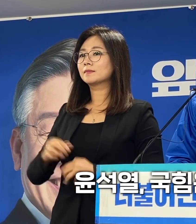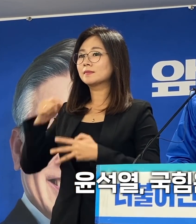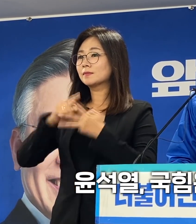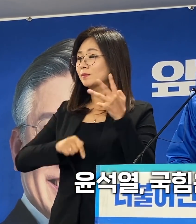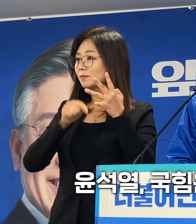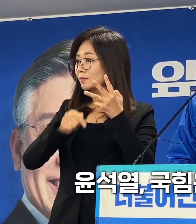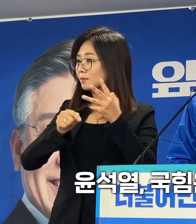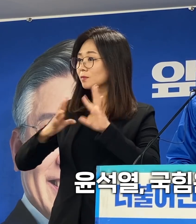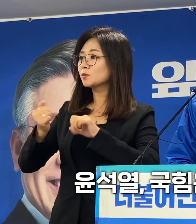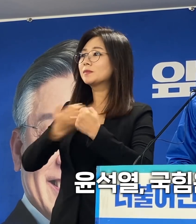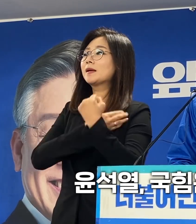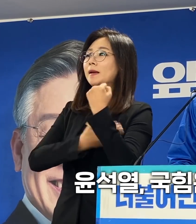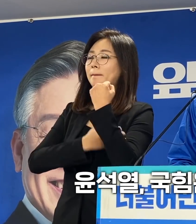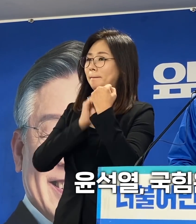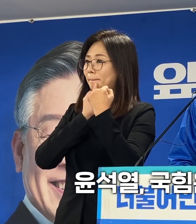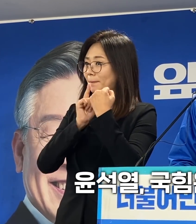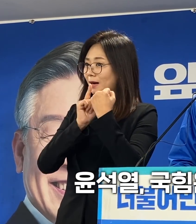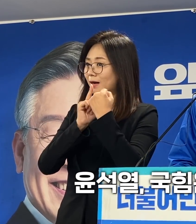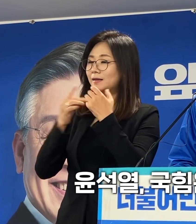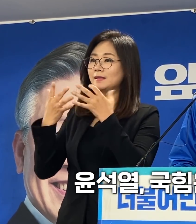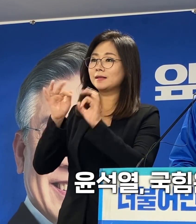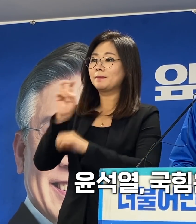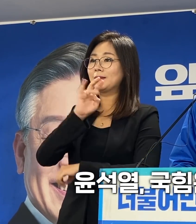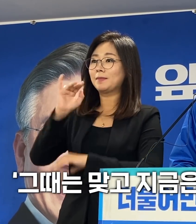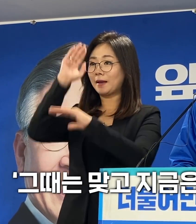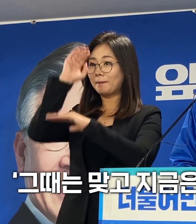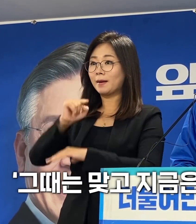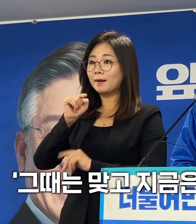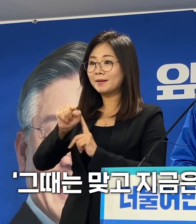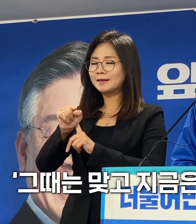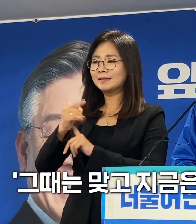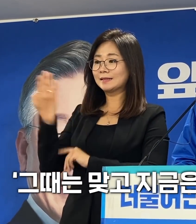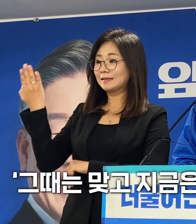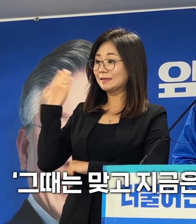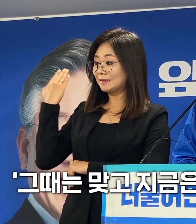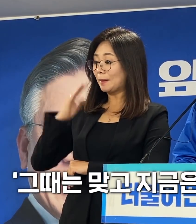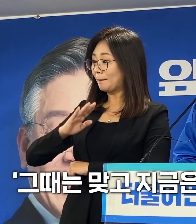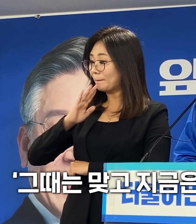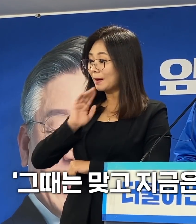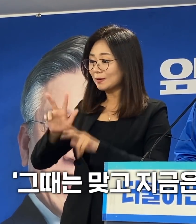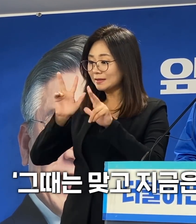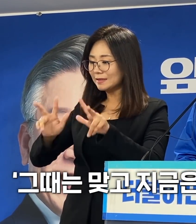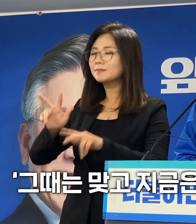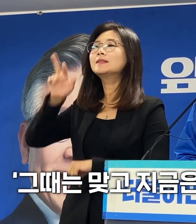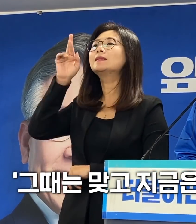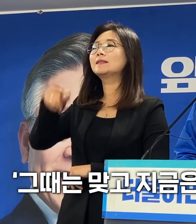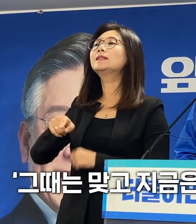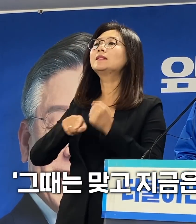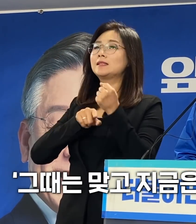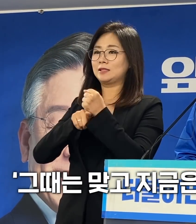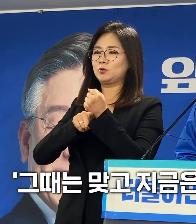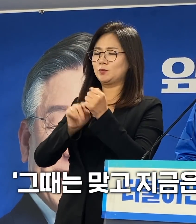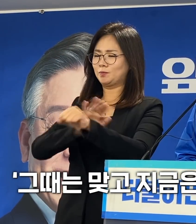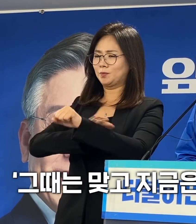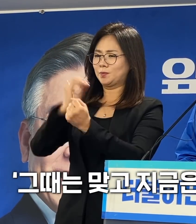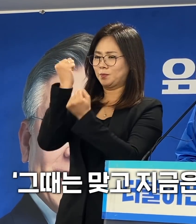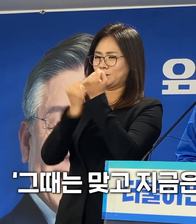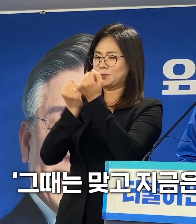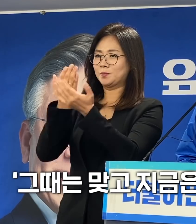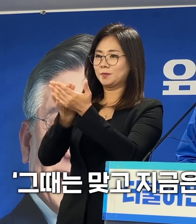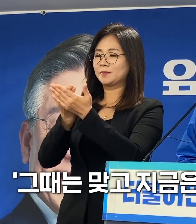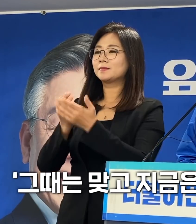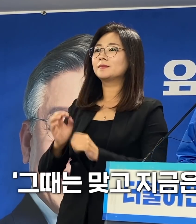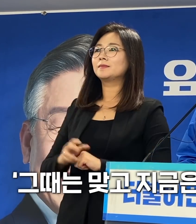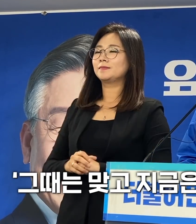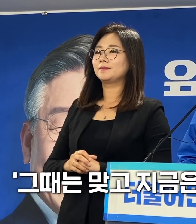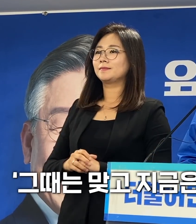윤석열 후보와 국민의힘은 김만배의 말이 그때는 맞고 지금은 틀린 이유를 제대로 설명하기